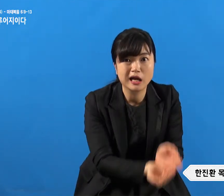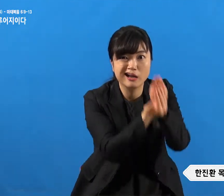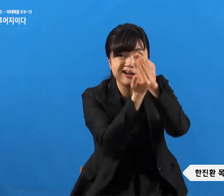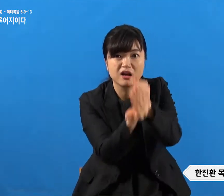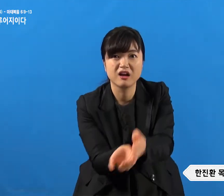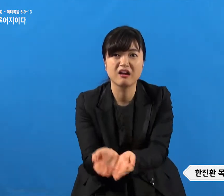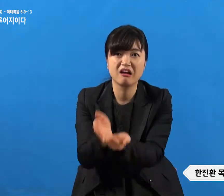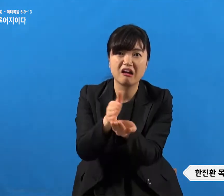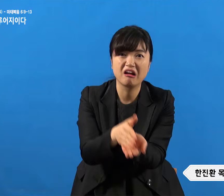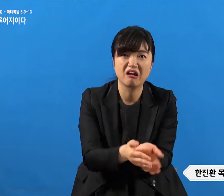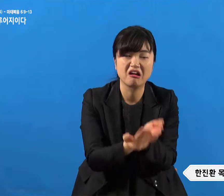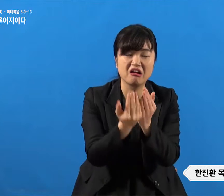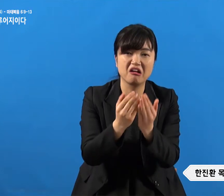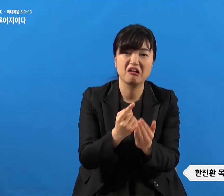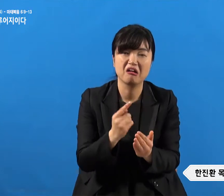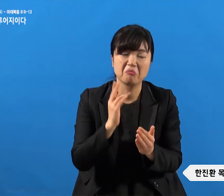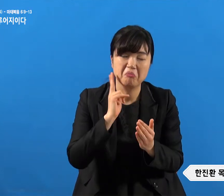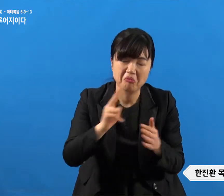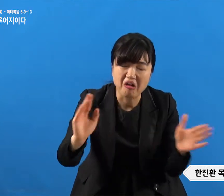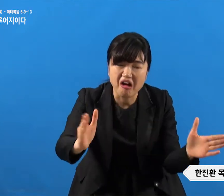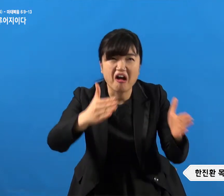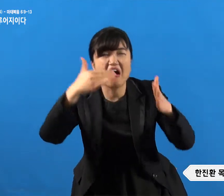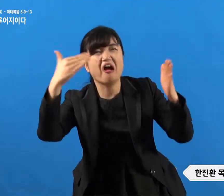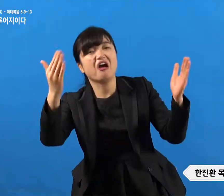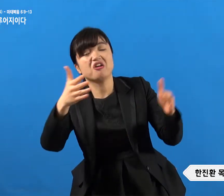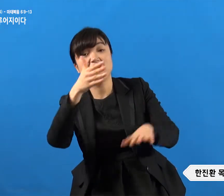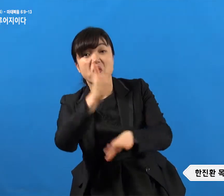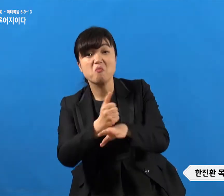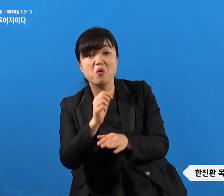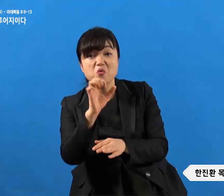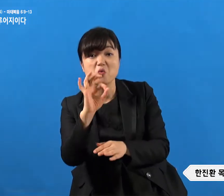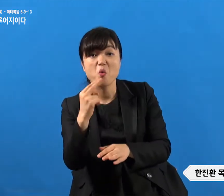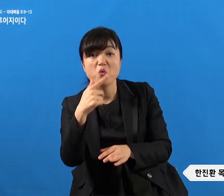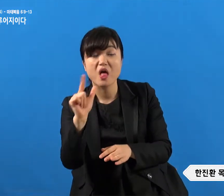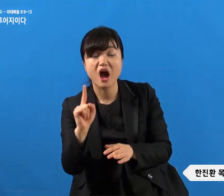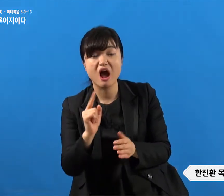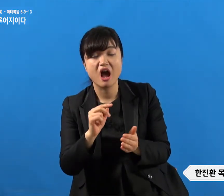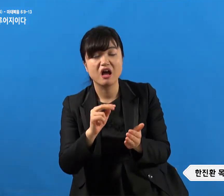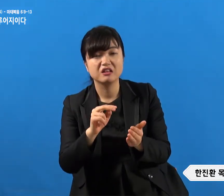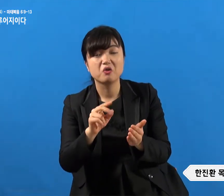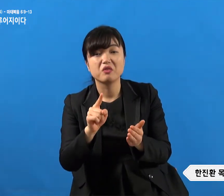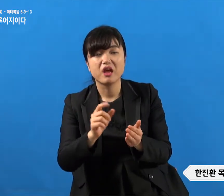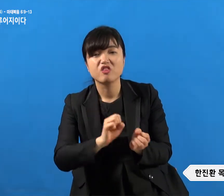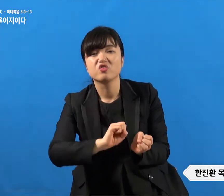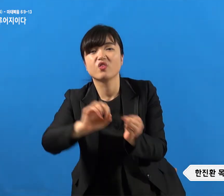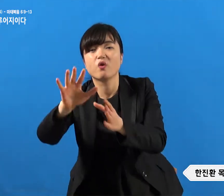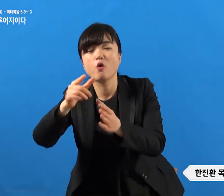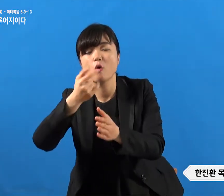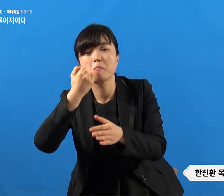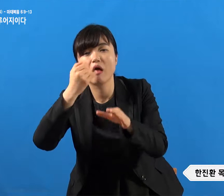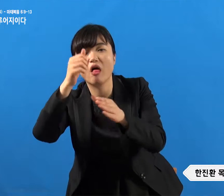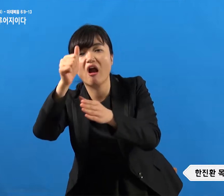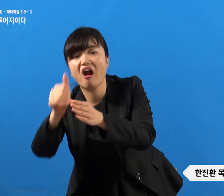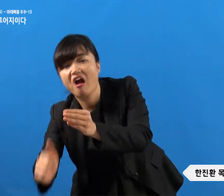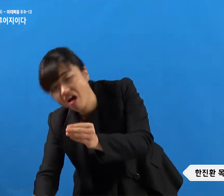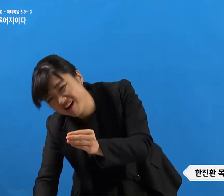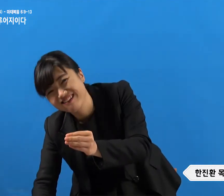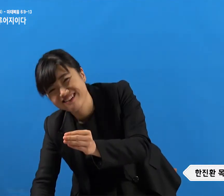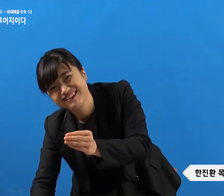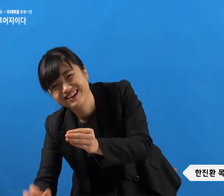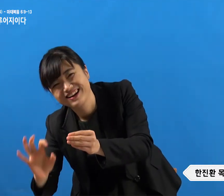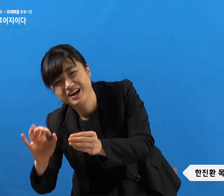폭풍이 되었고 요나는 바다에 던져져서 비참하게 물고기밥 신세가 되고 말았습니다.